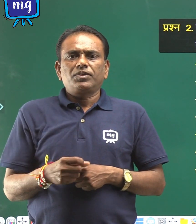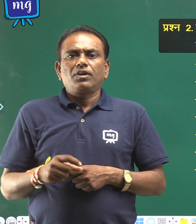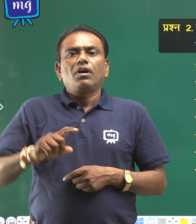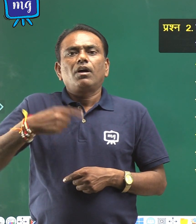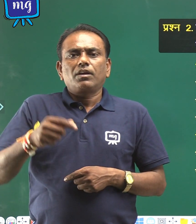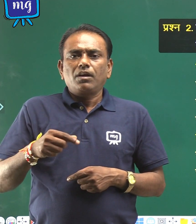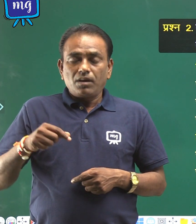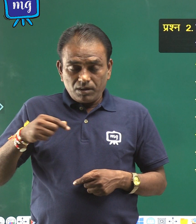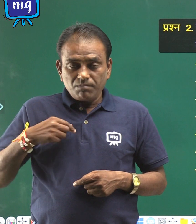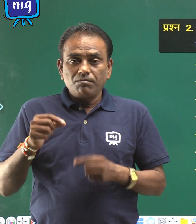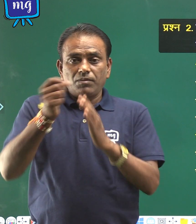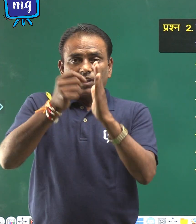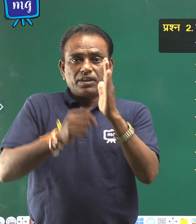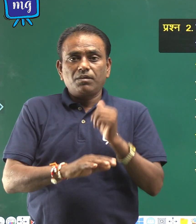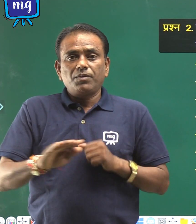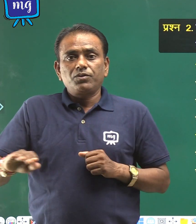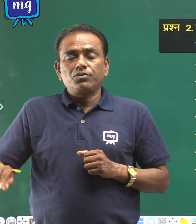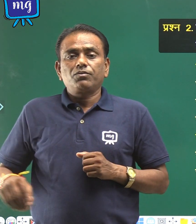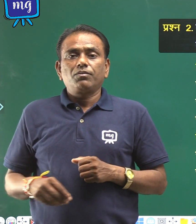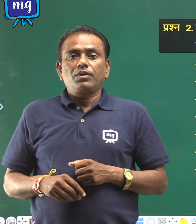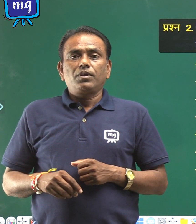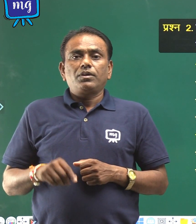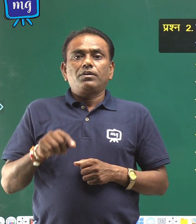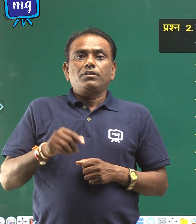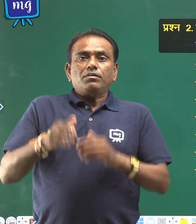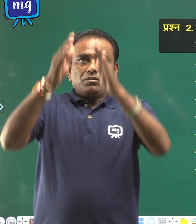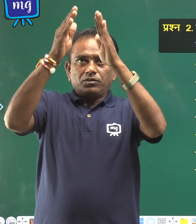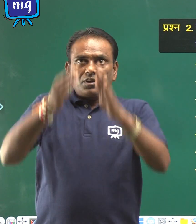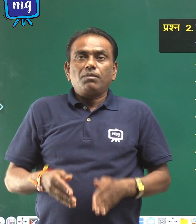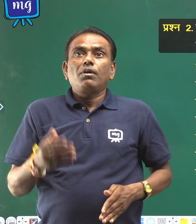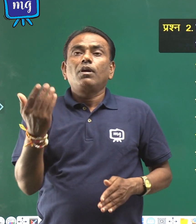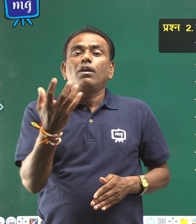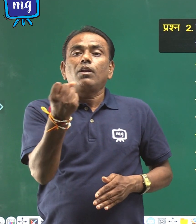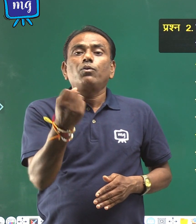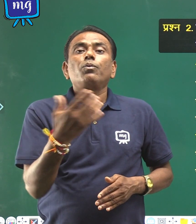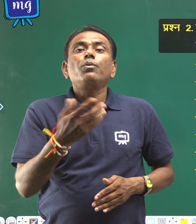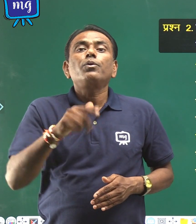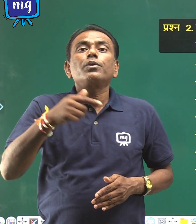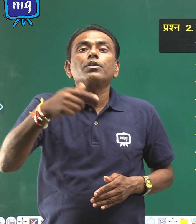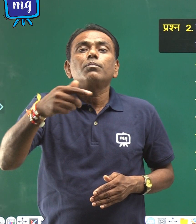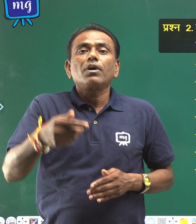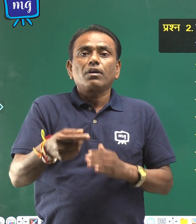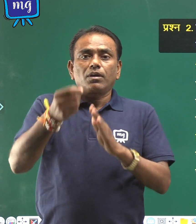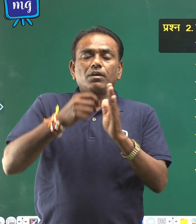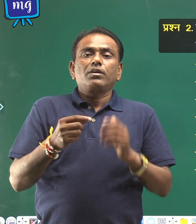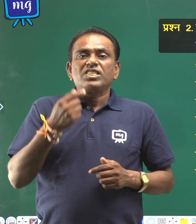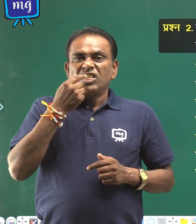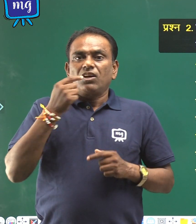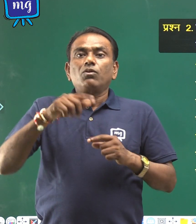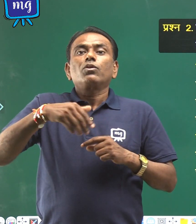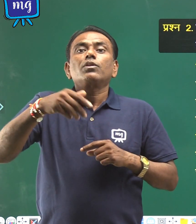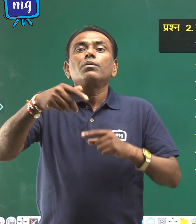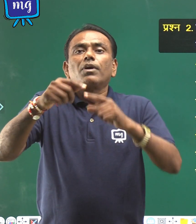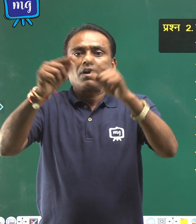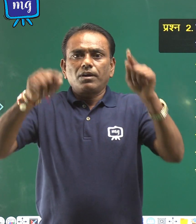आगे हम लिखेंगे बच्चों, इस सारणी में लड्डू कितनी बार आया वो लिखेंगे। बर्फ़ी कितनी बार